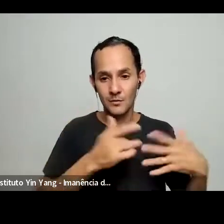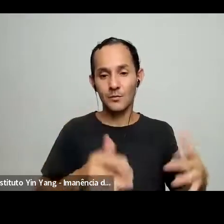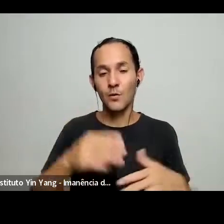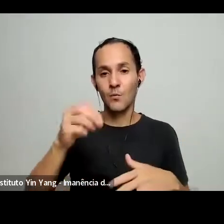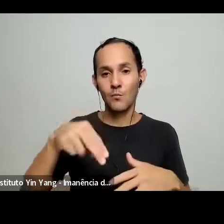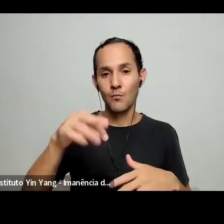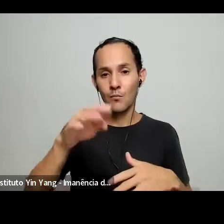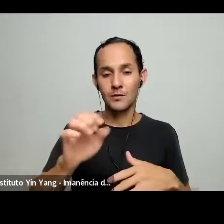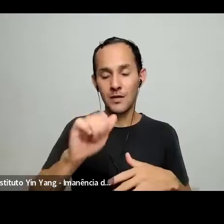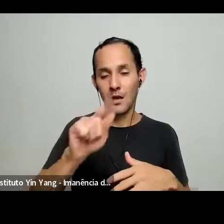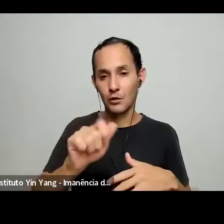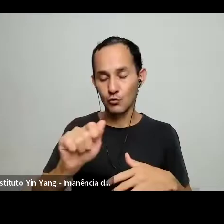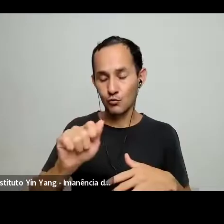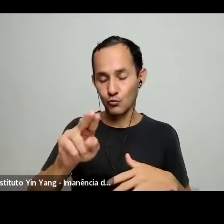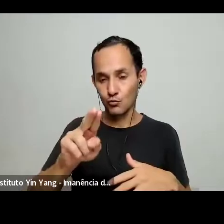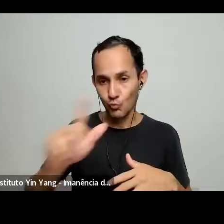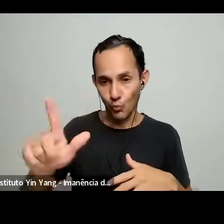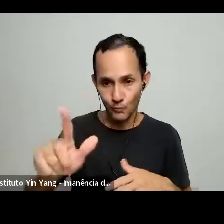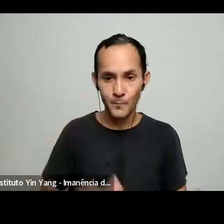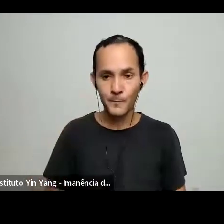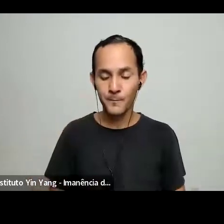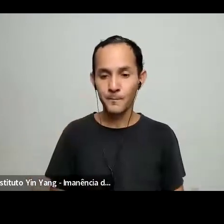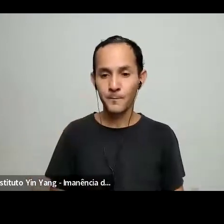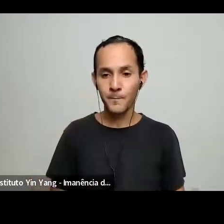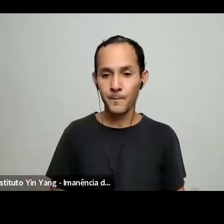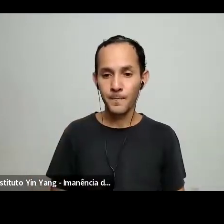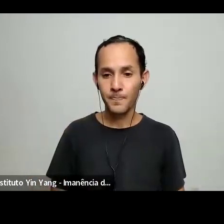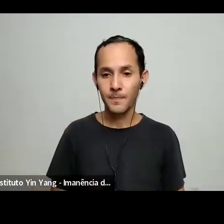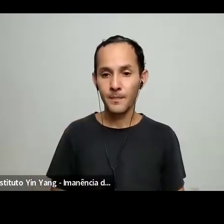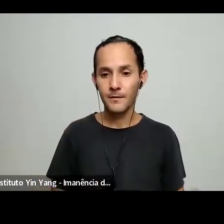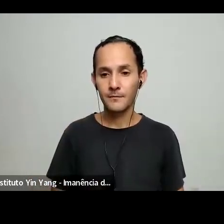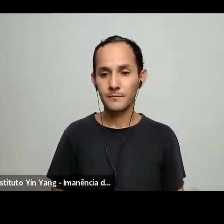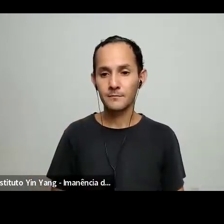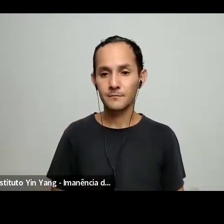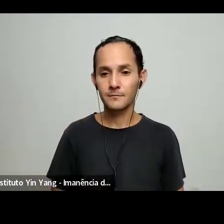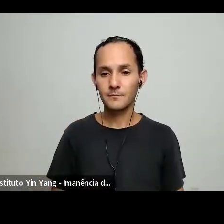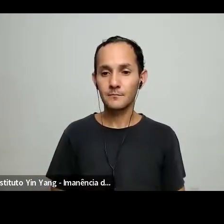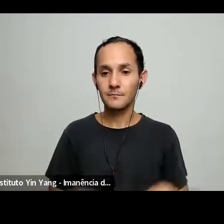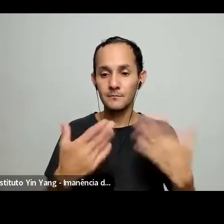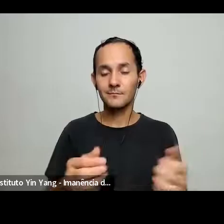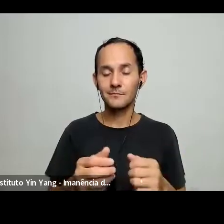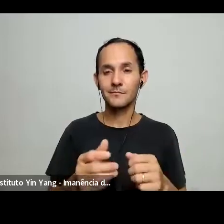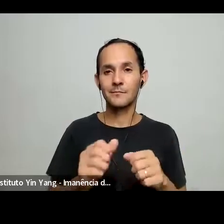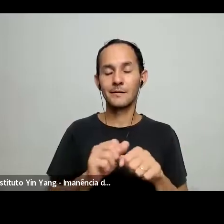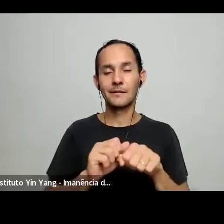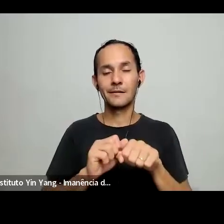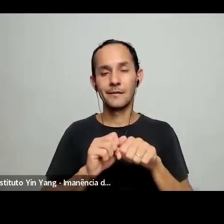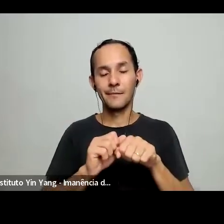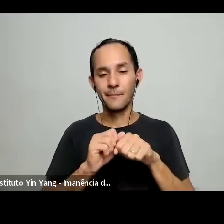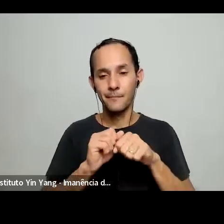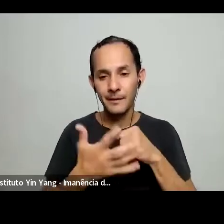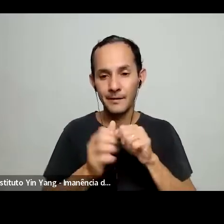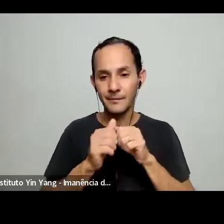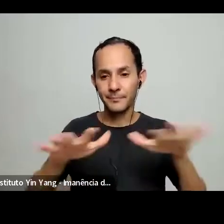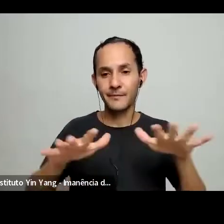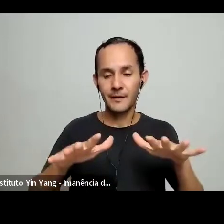clínico randomizado, né, controlado. E, e aí a pandemia fez com que essa pesquisa se